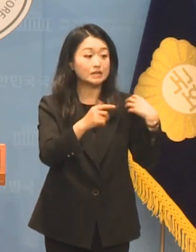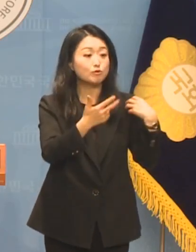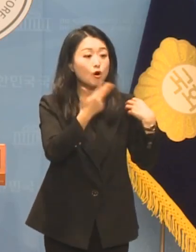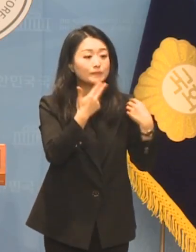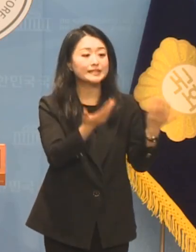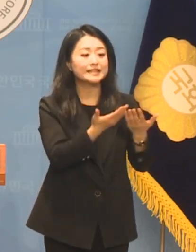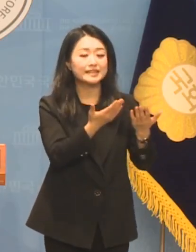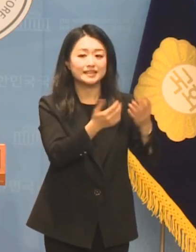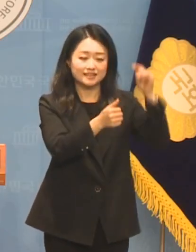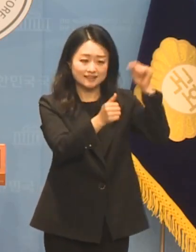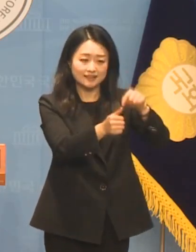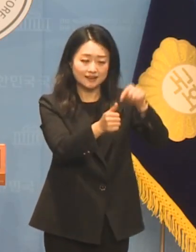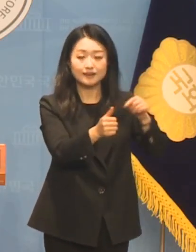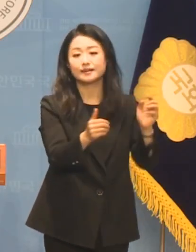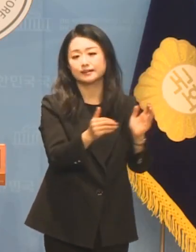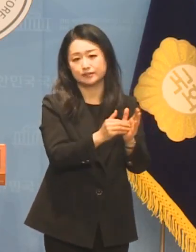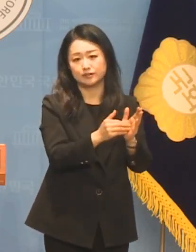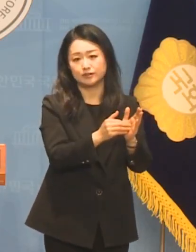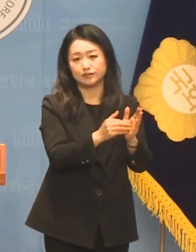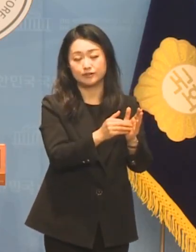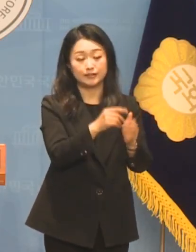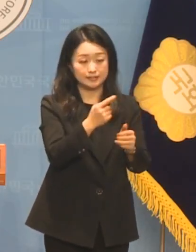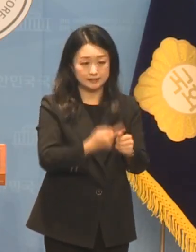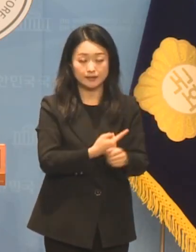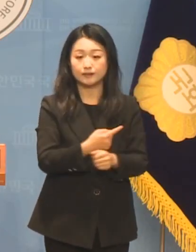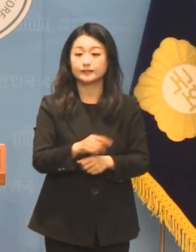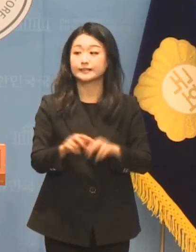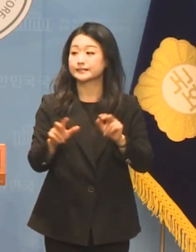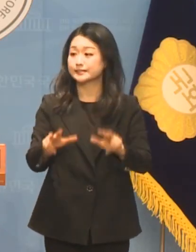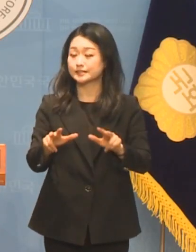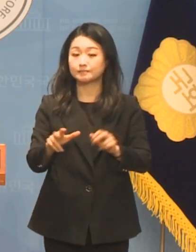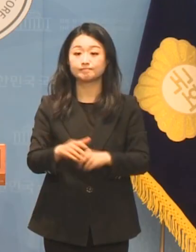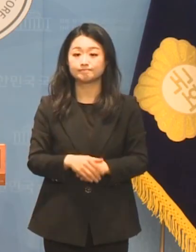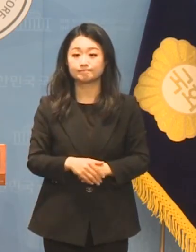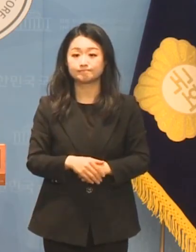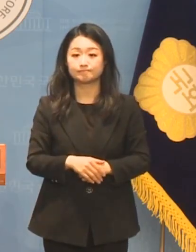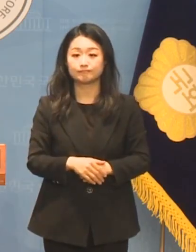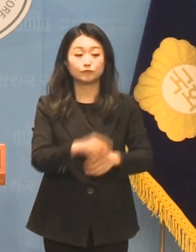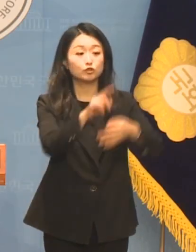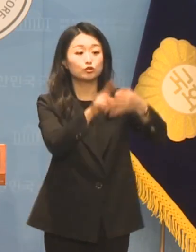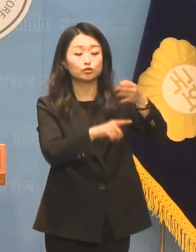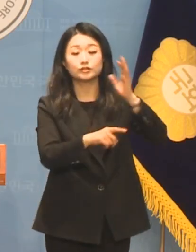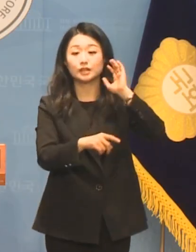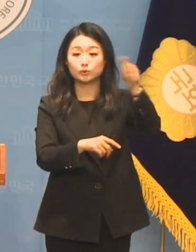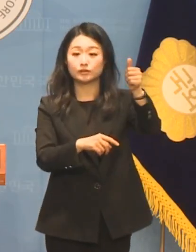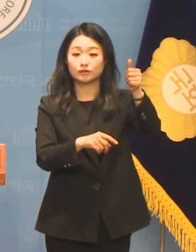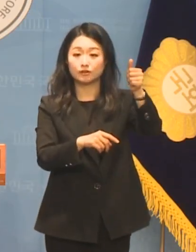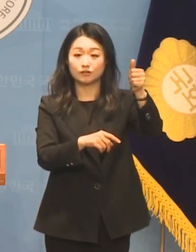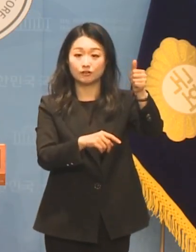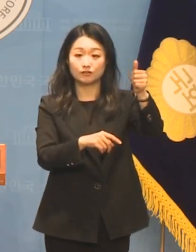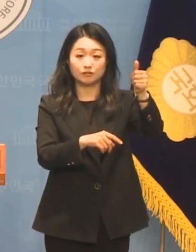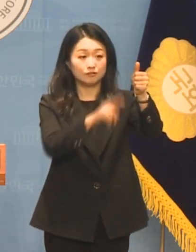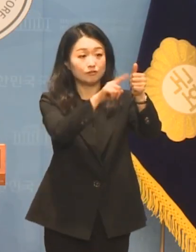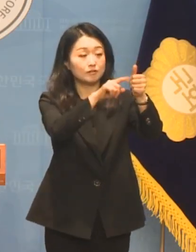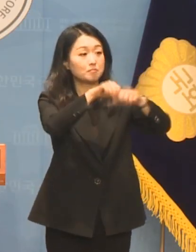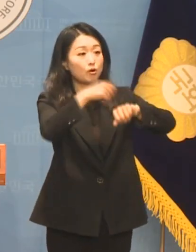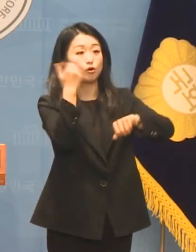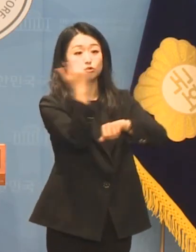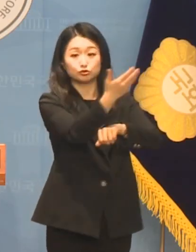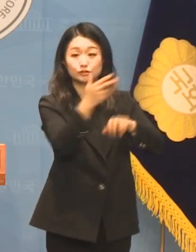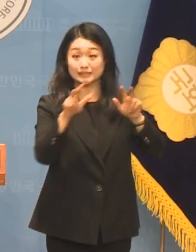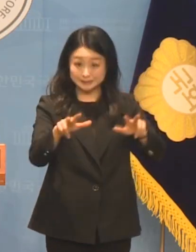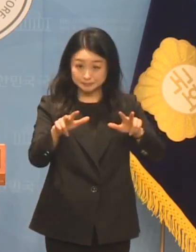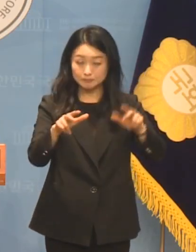일을 하게 한 것입니다. 이제 책임지겠다고 큰소리쳤던 윤석열에게 책임을 물을